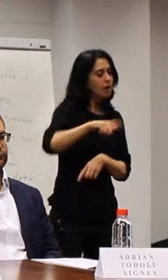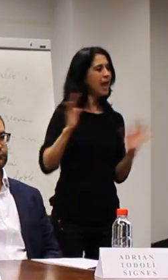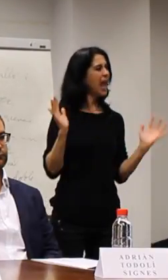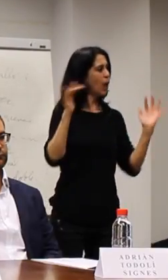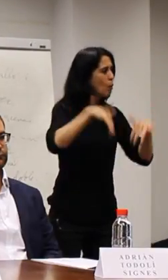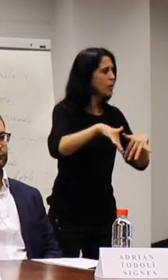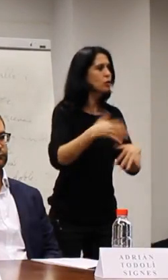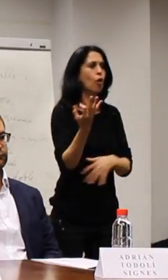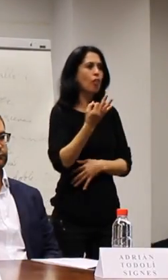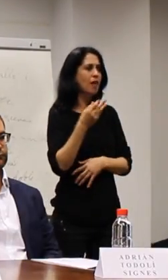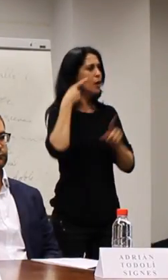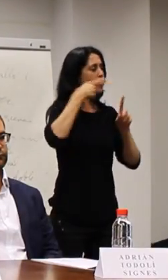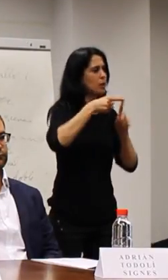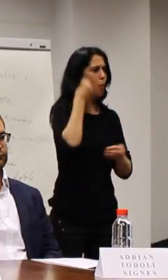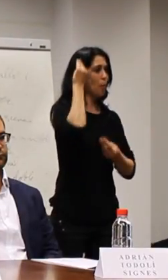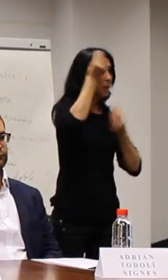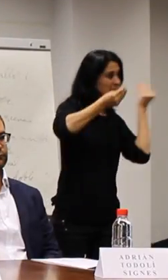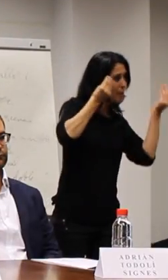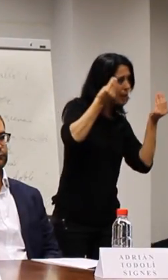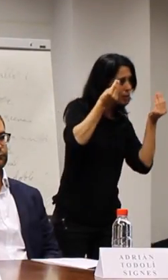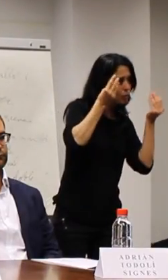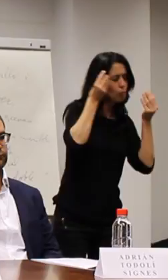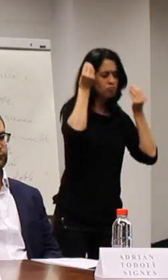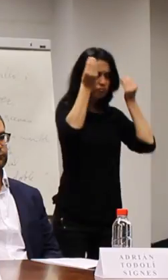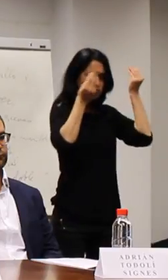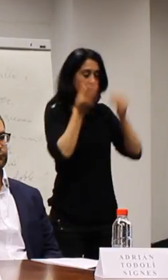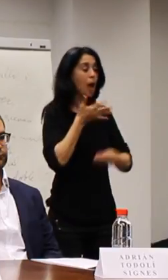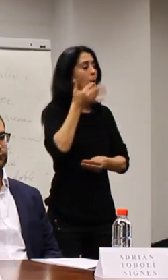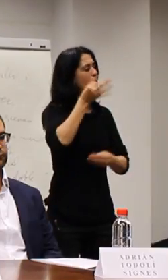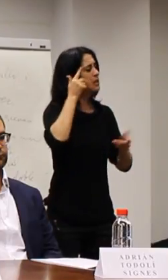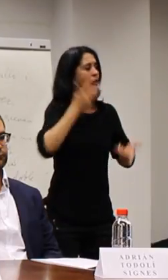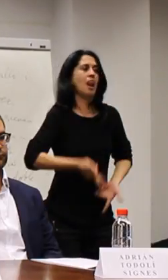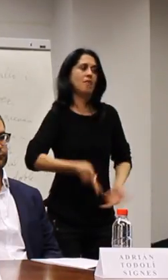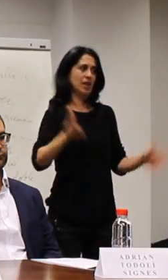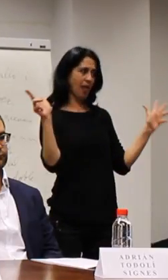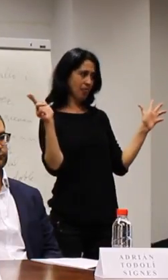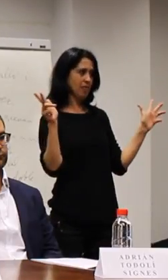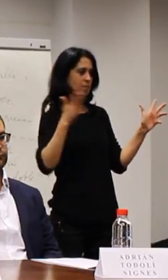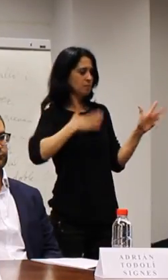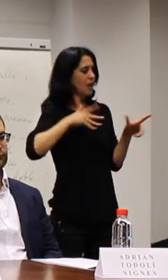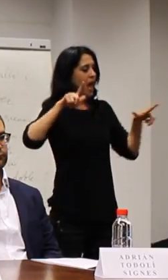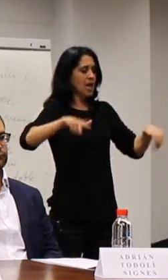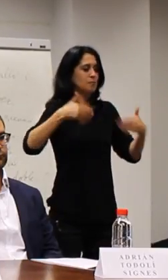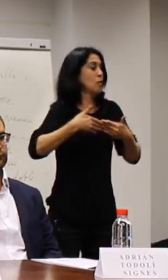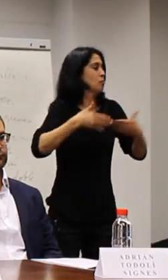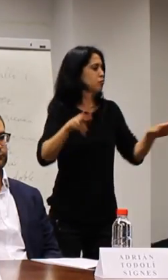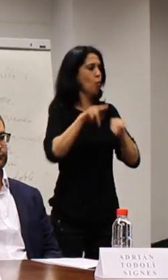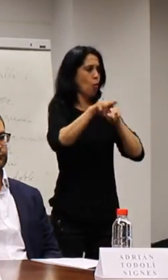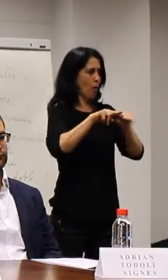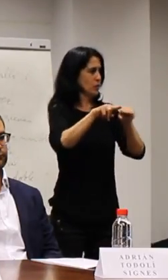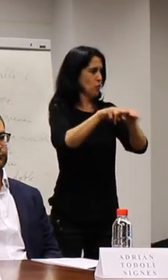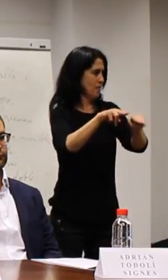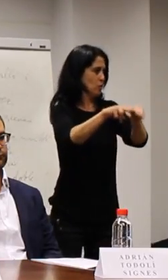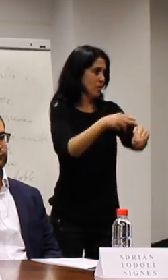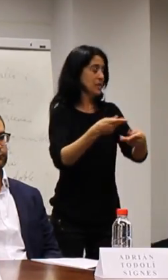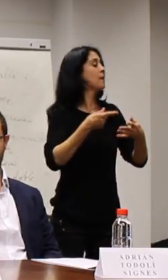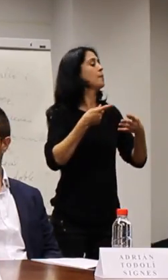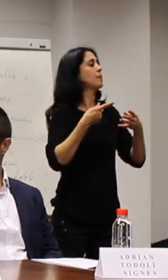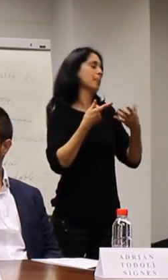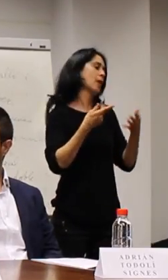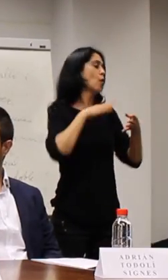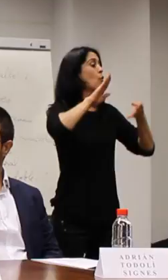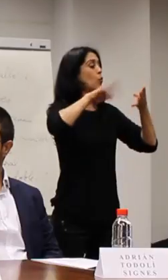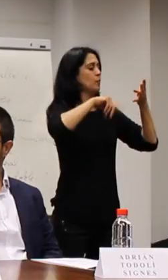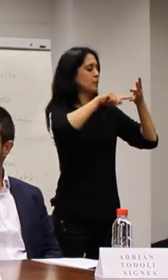reflexió i llibertat, sobretot això. Este és l'espai que nosaltres obrim els dijous, el darrer dijous de cada mes, el que passa és que